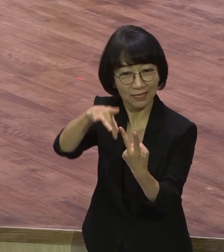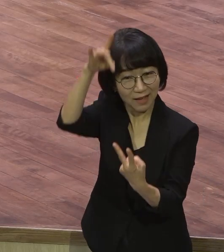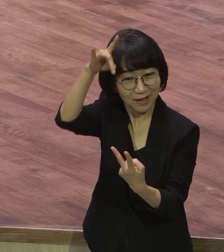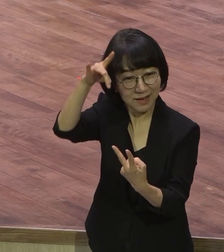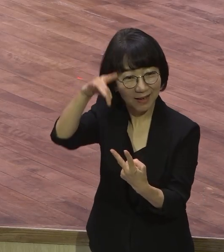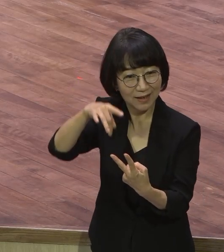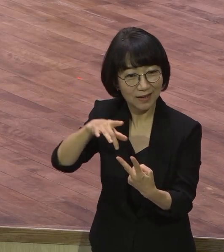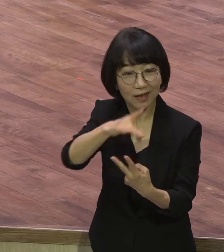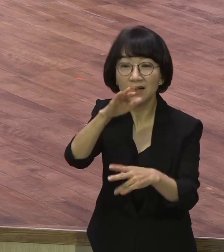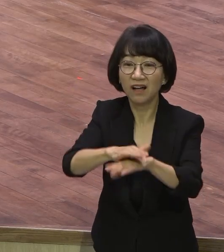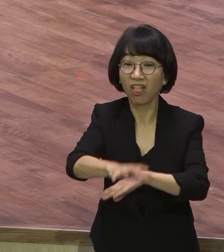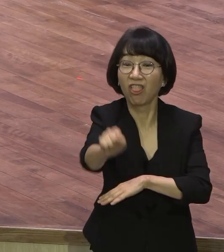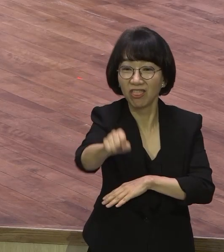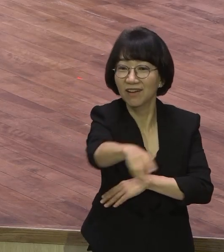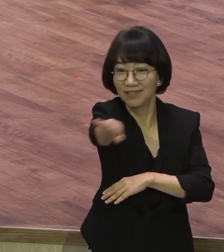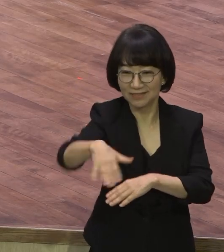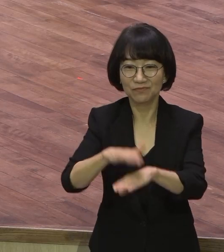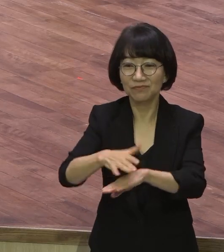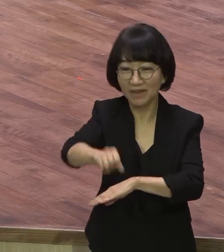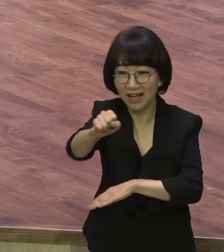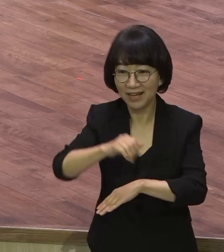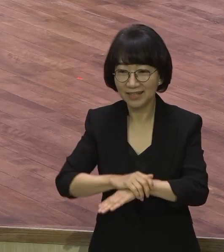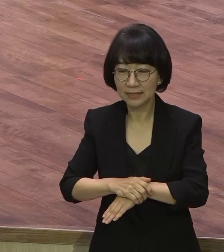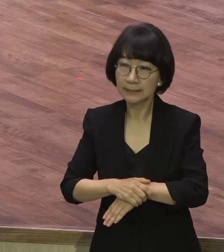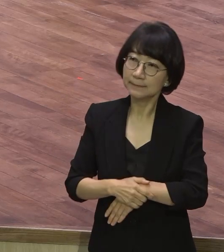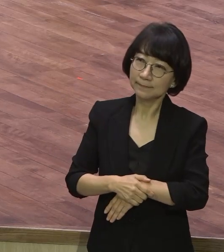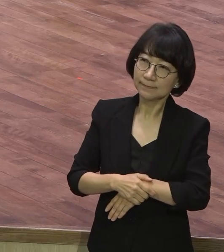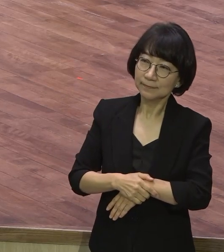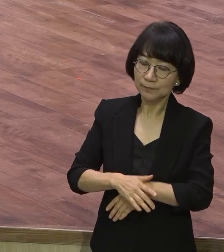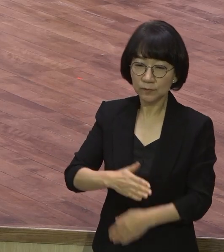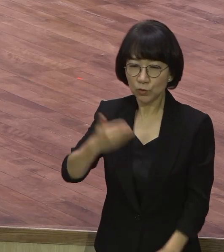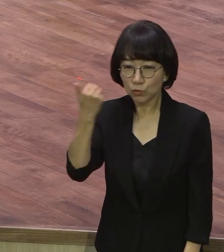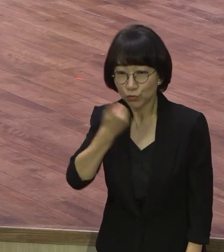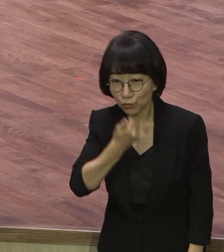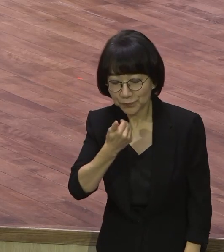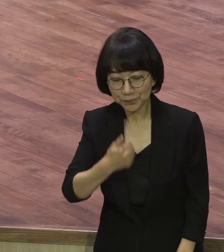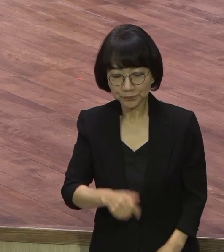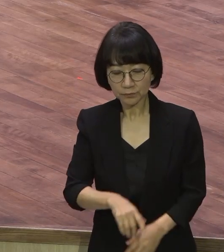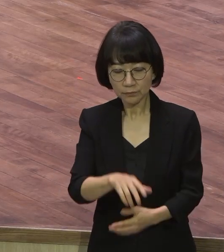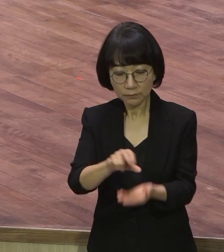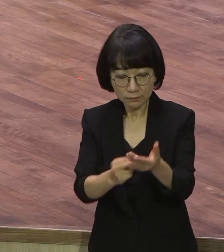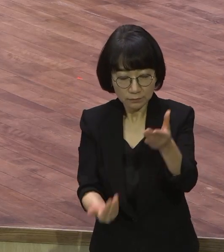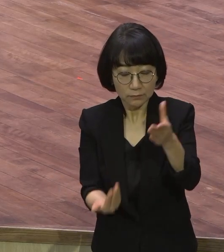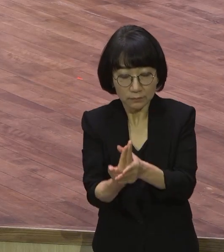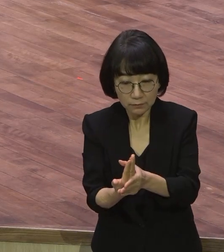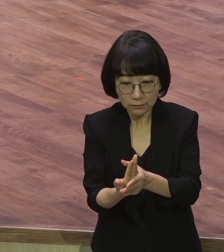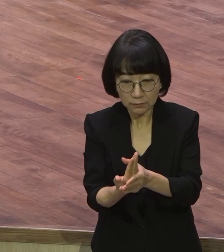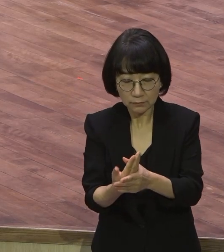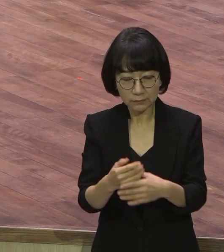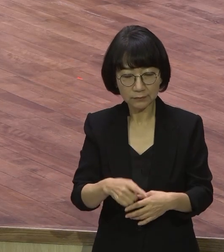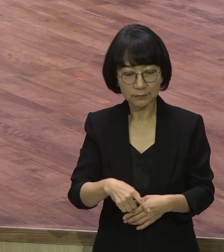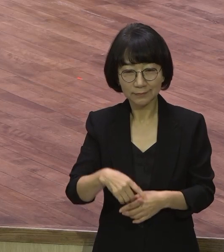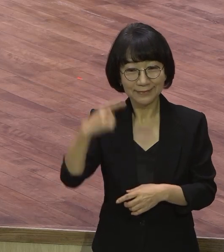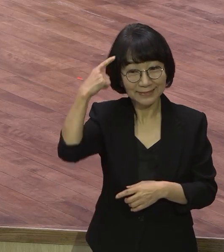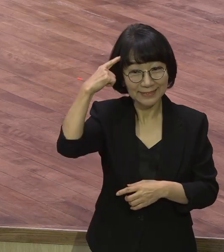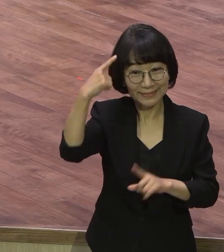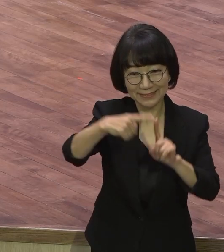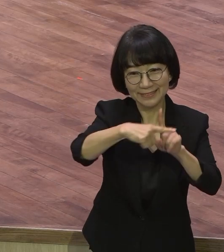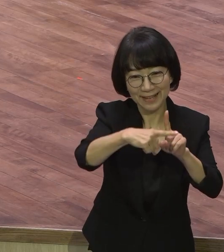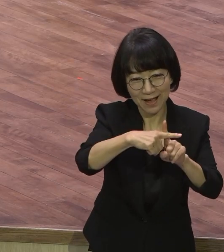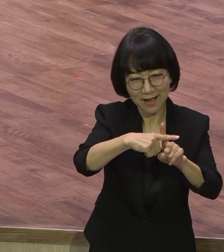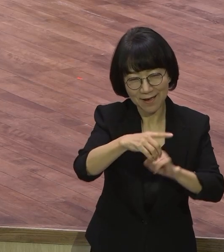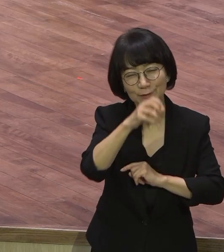하느냐. 그게 중요합니다. 어떤 사람은 똑같은 상황 속에서도 긍정적인 표현을